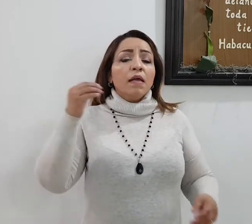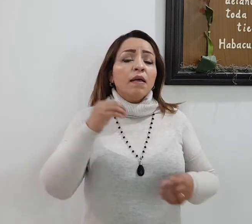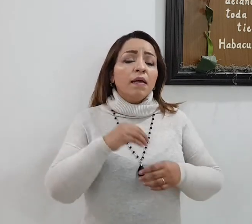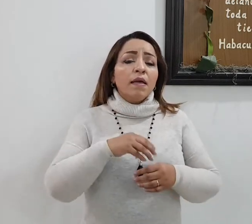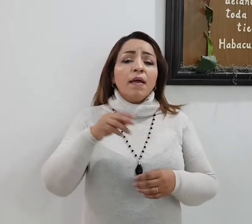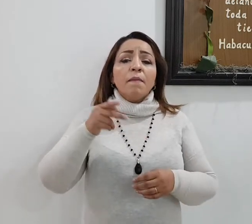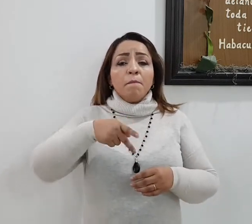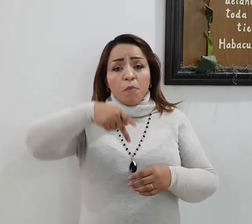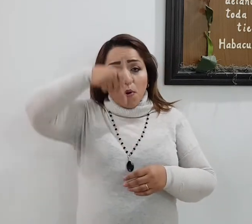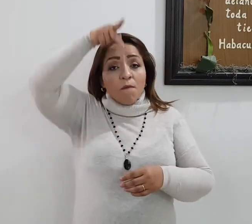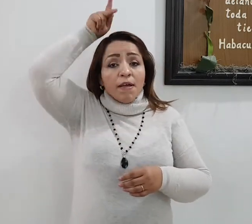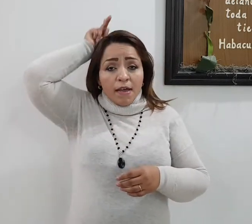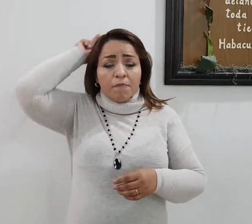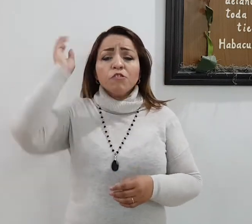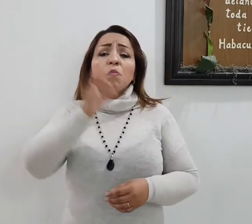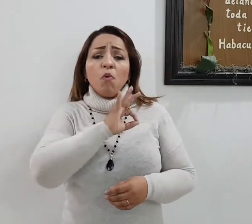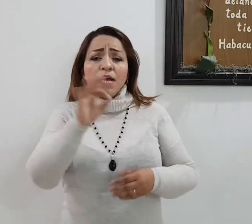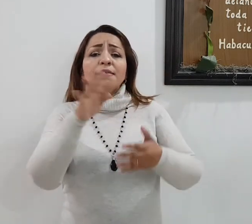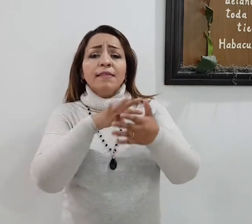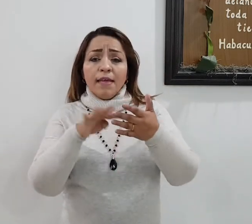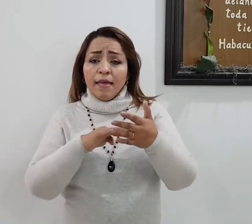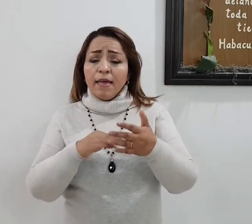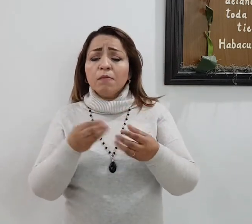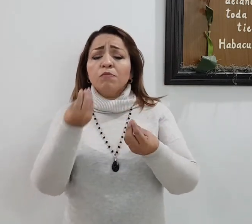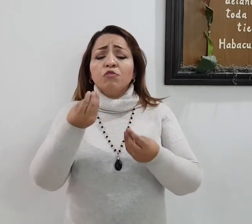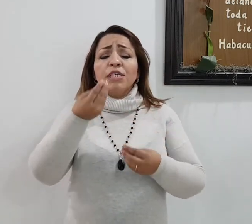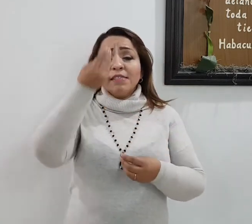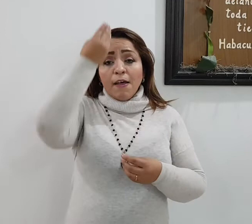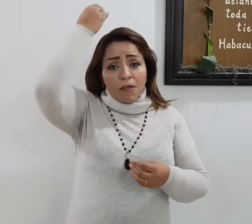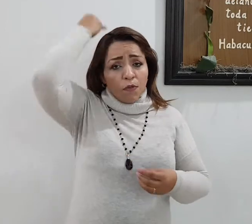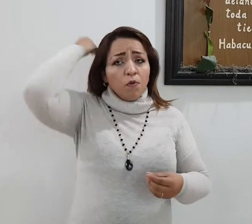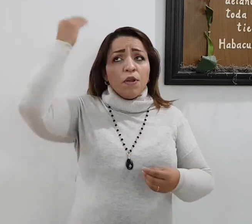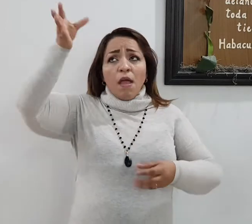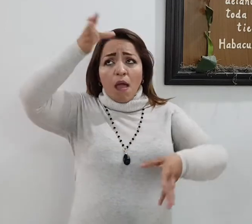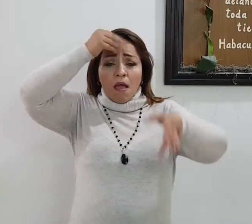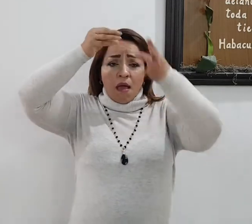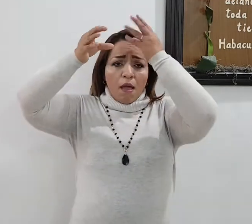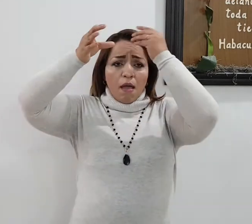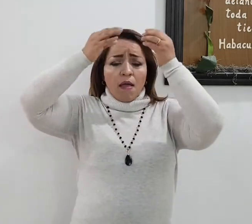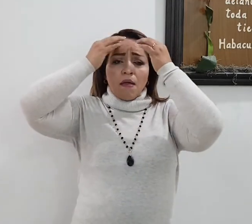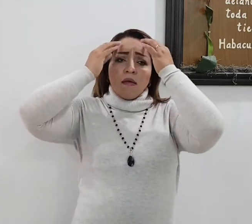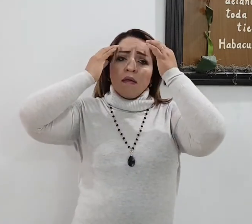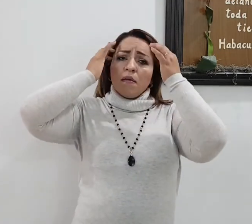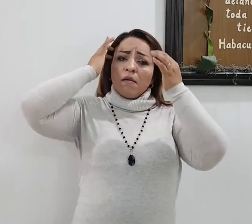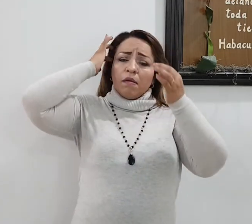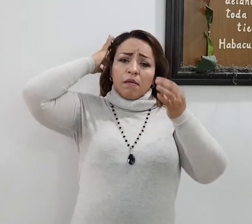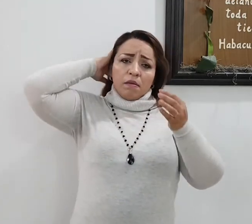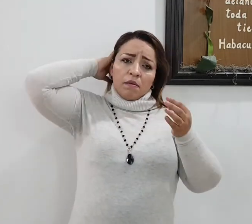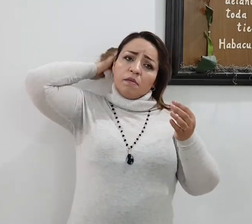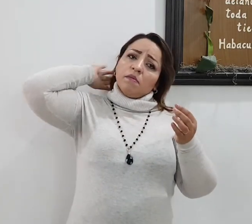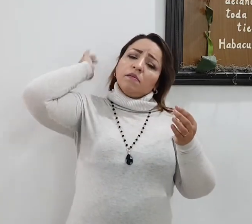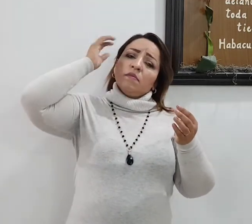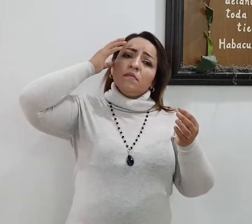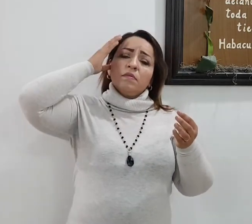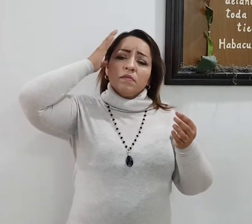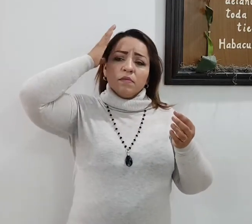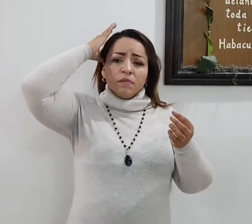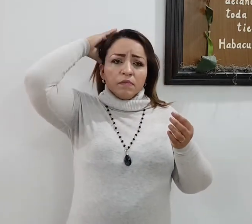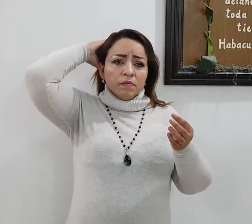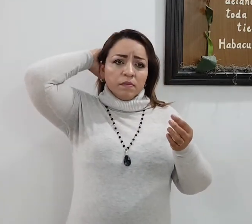¿verdad? ¿Le gustan las lecturas así melancólicas? Ahí está el libro de Lamentaciones. Esos que